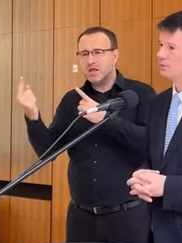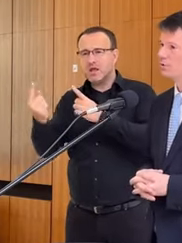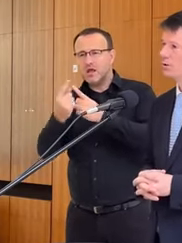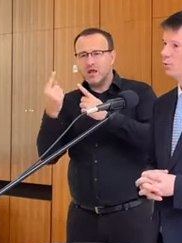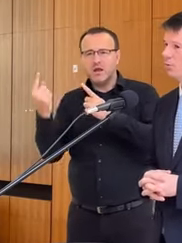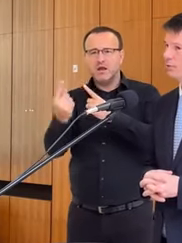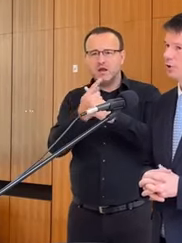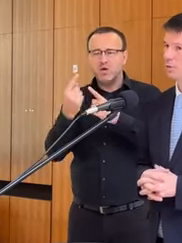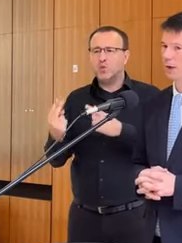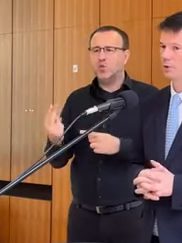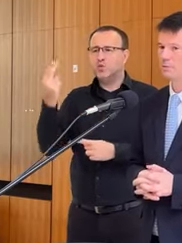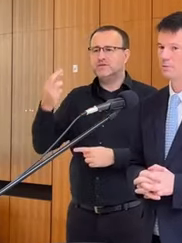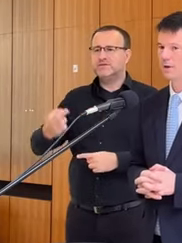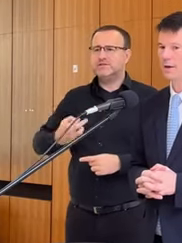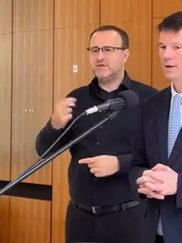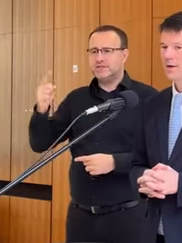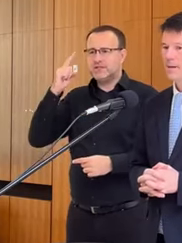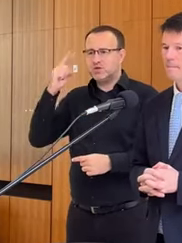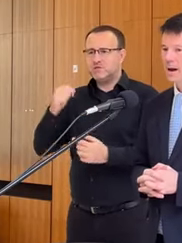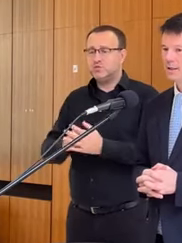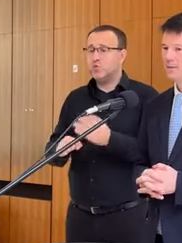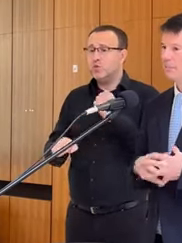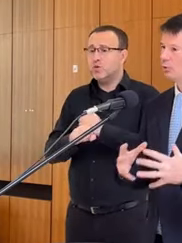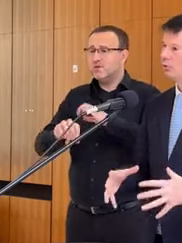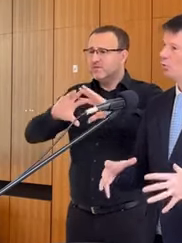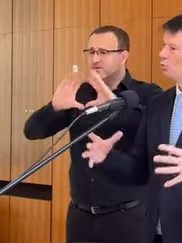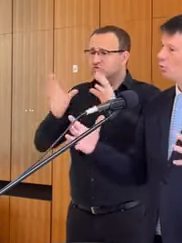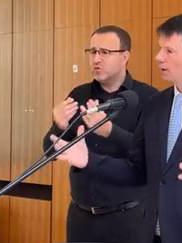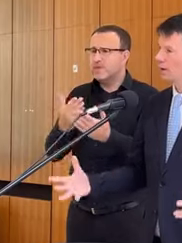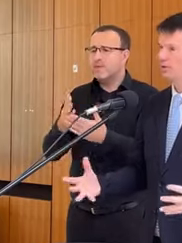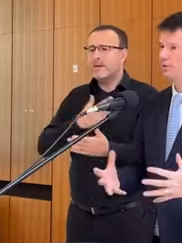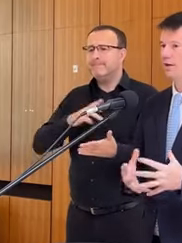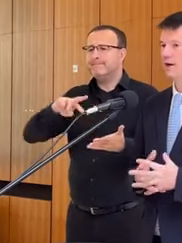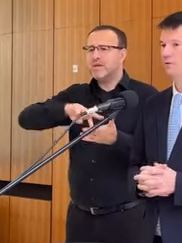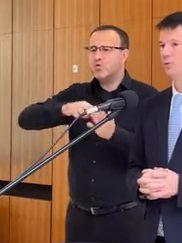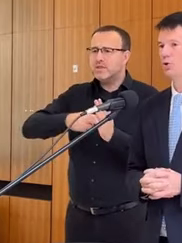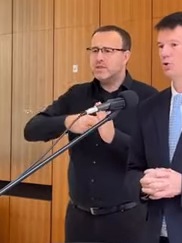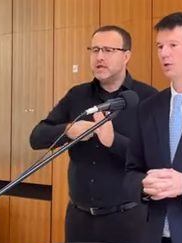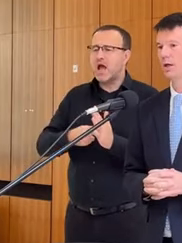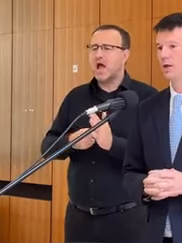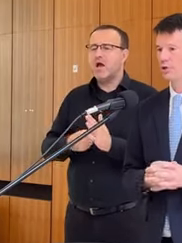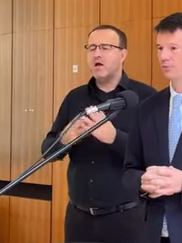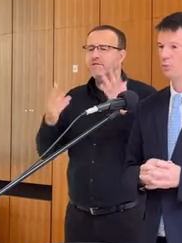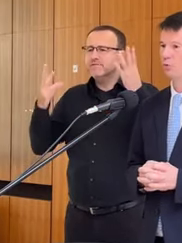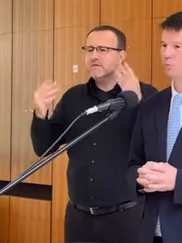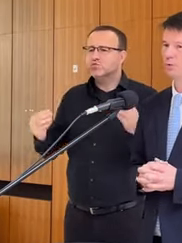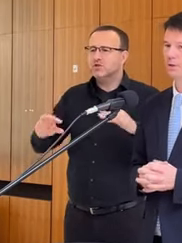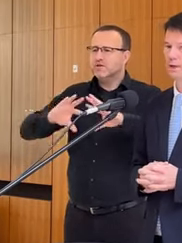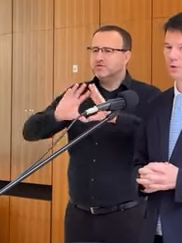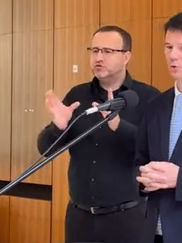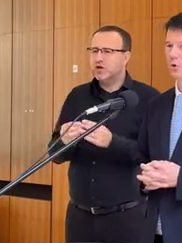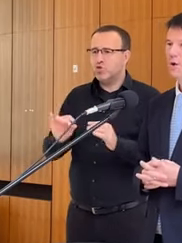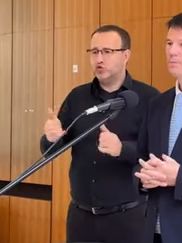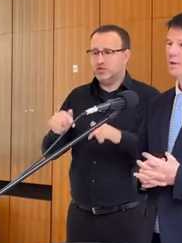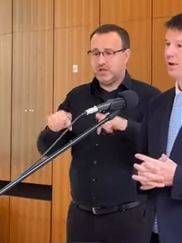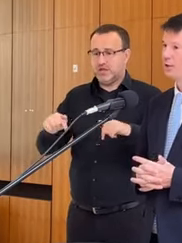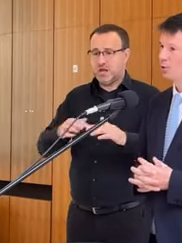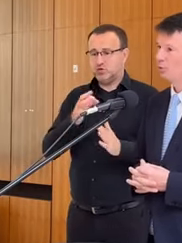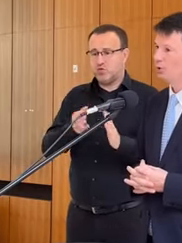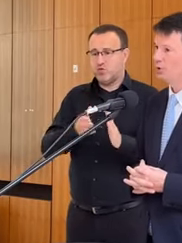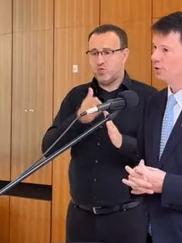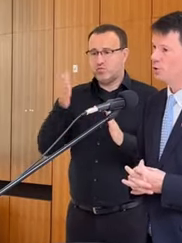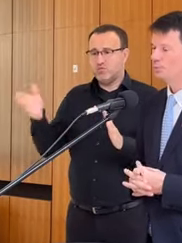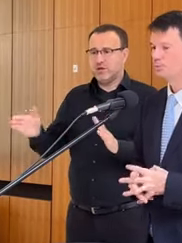zdravotnej starostlivosti. Urobíme všetko preto, aby sme mali metodiku, relatívne váhy vypočítané ešte v tomto období tejto